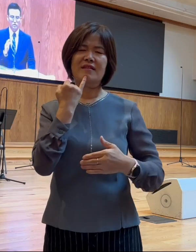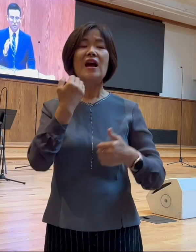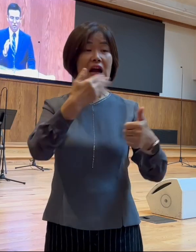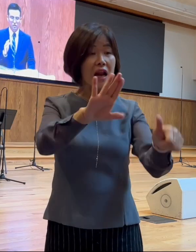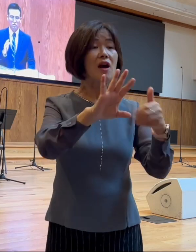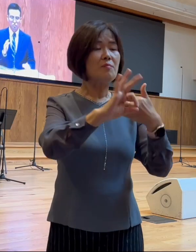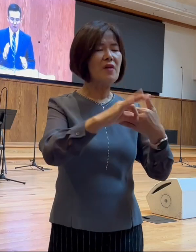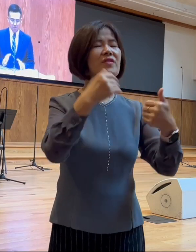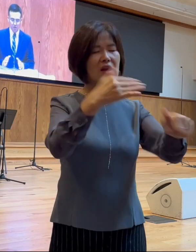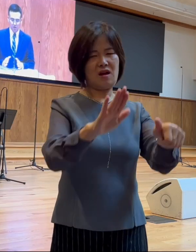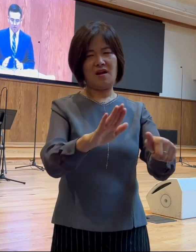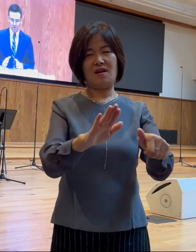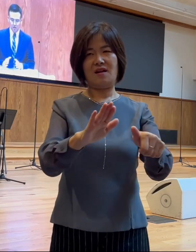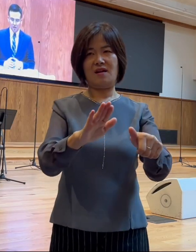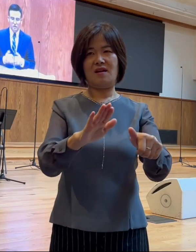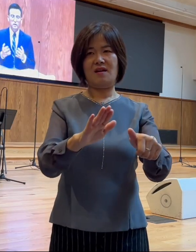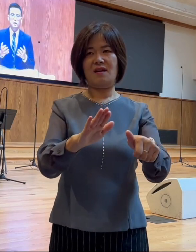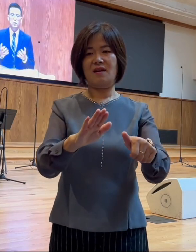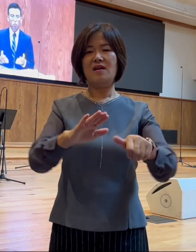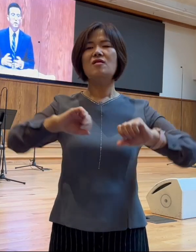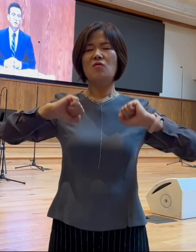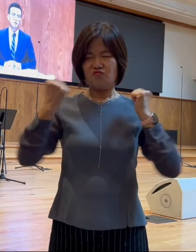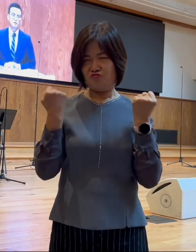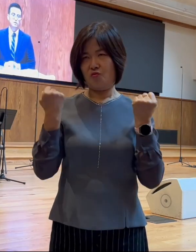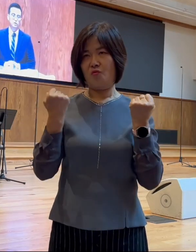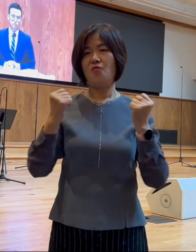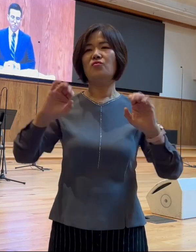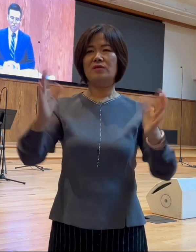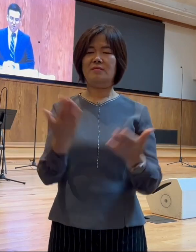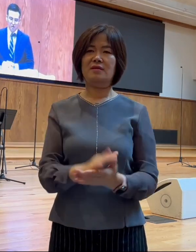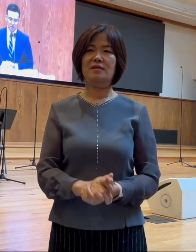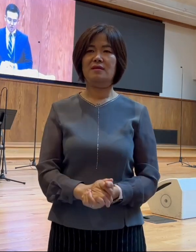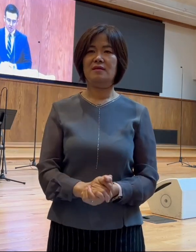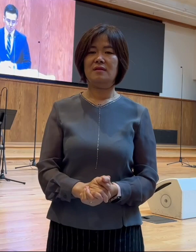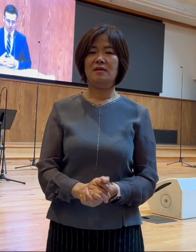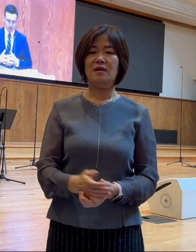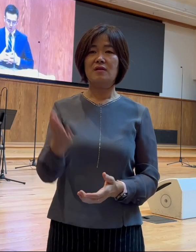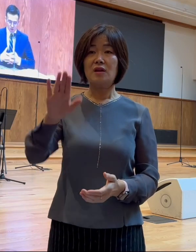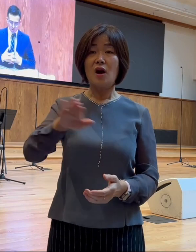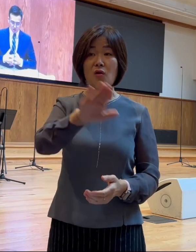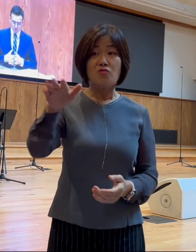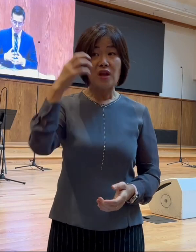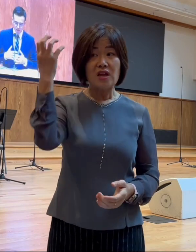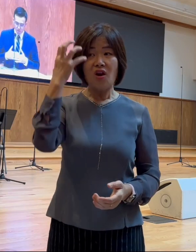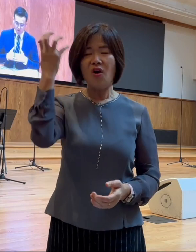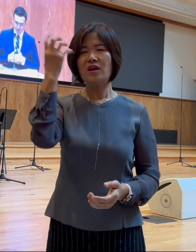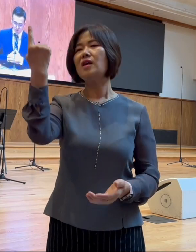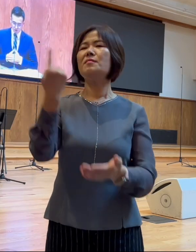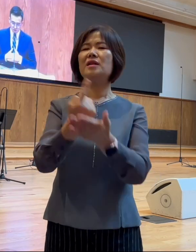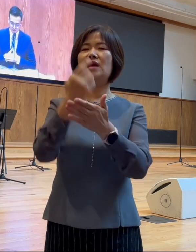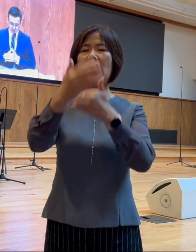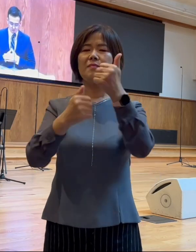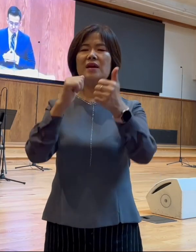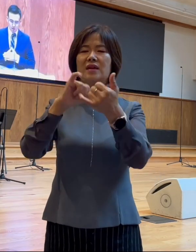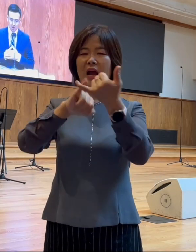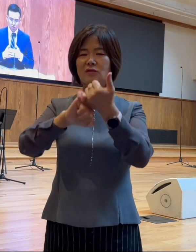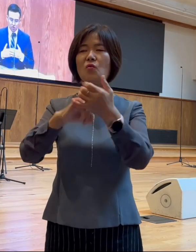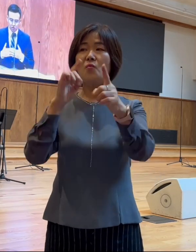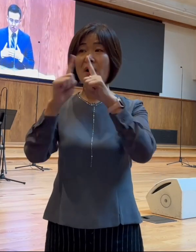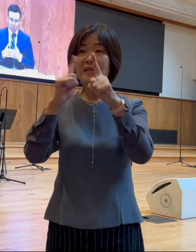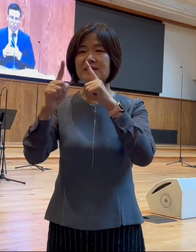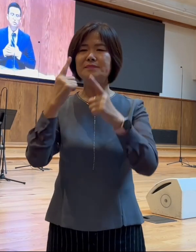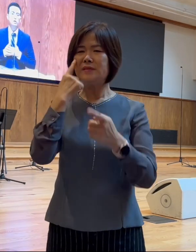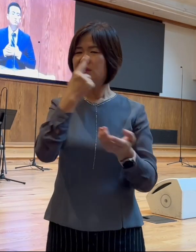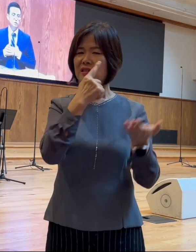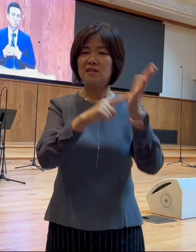하시니까 주님 갑니다. 그게 오베이인 거예요. 그러니까 우리의 영에 임한 그 하나님의 약속, 그 말씀, 어떤